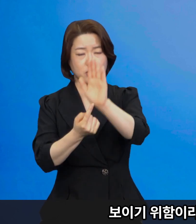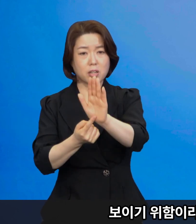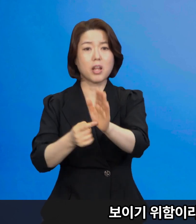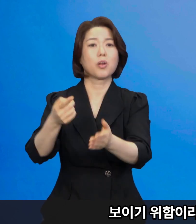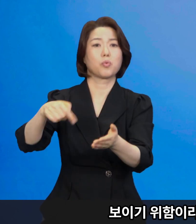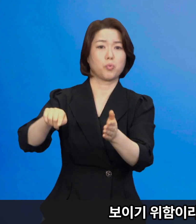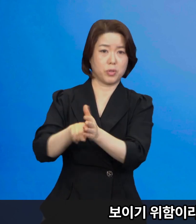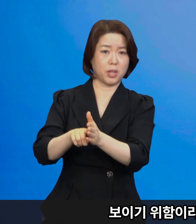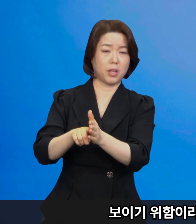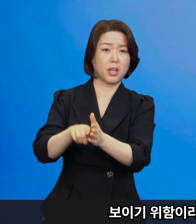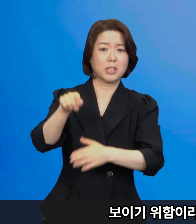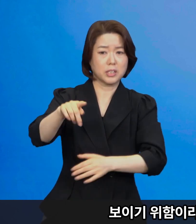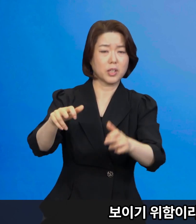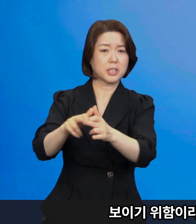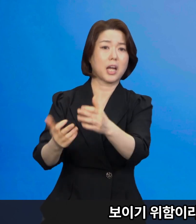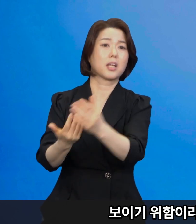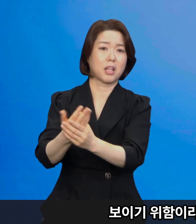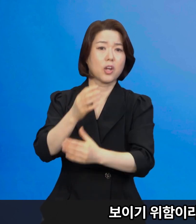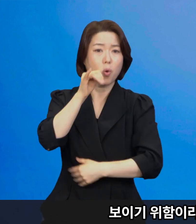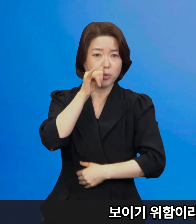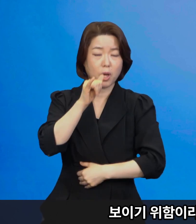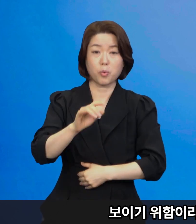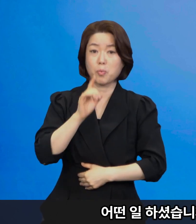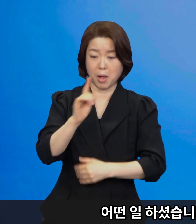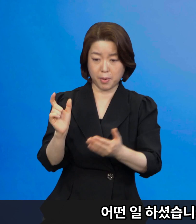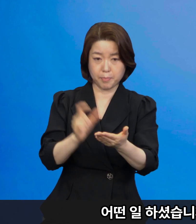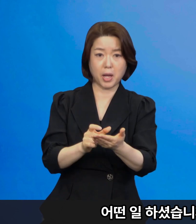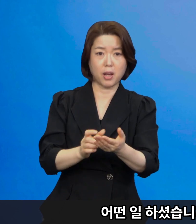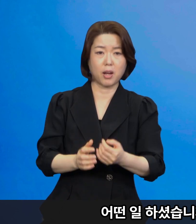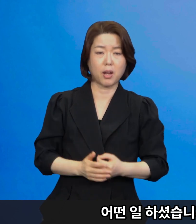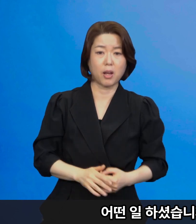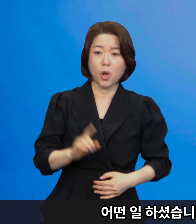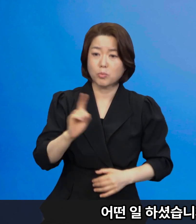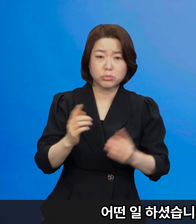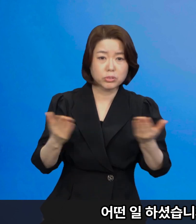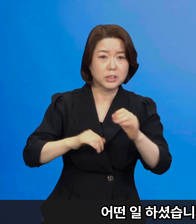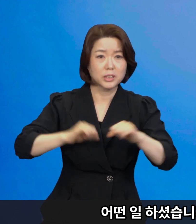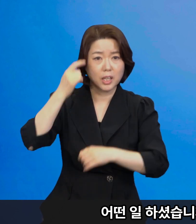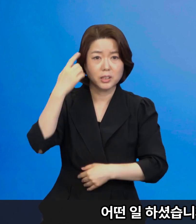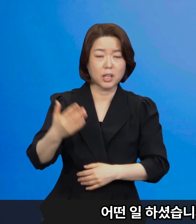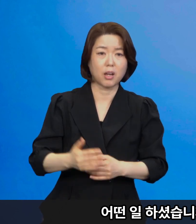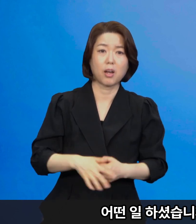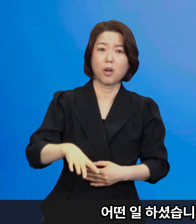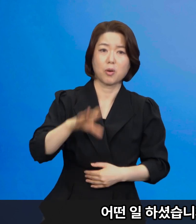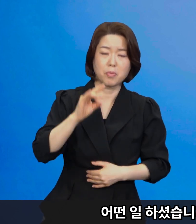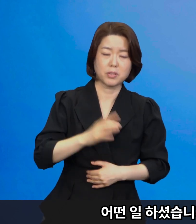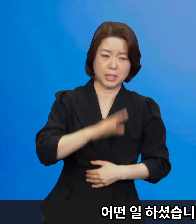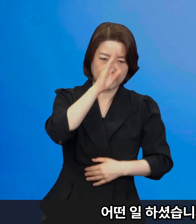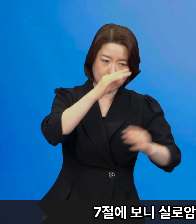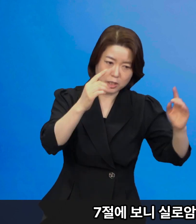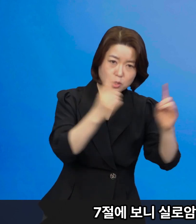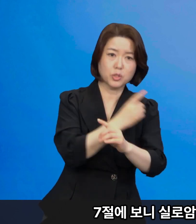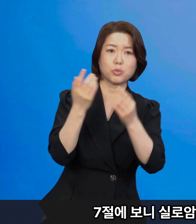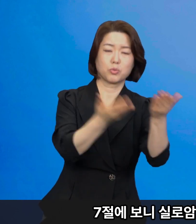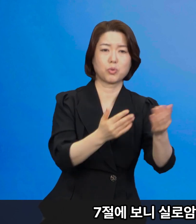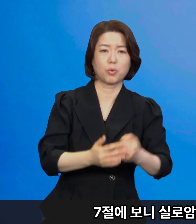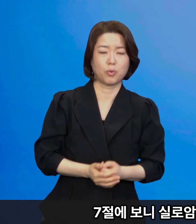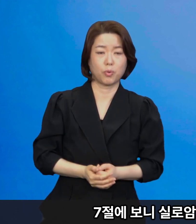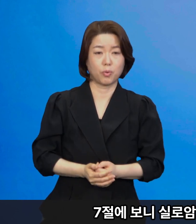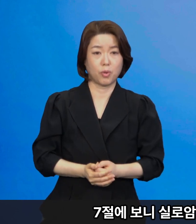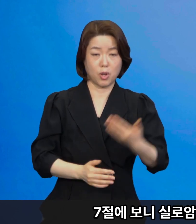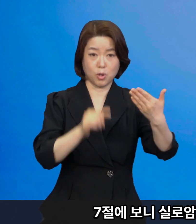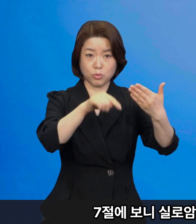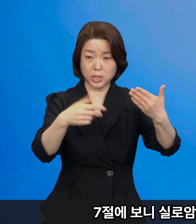보이기 위함이라고 말씀하고 있습니다. 어떤 일 하셨습니까? 먼저 치유하셨습니다. 7절에